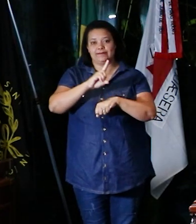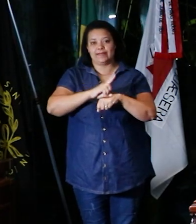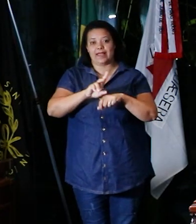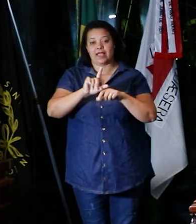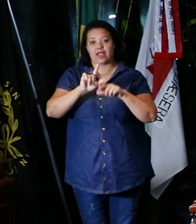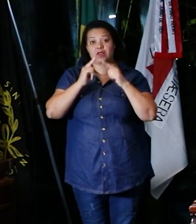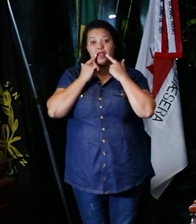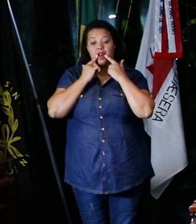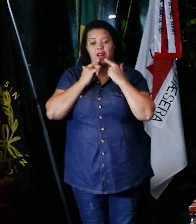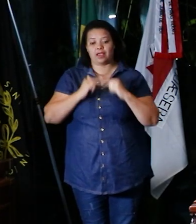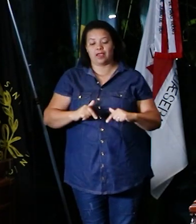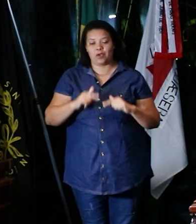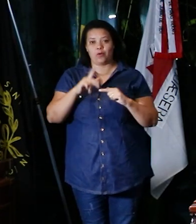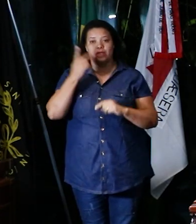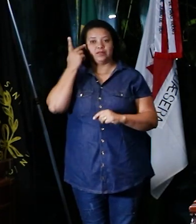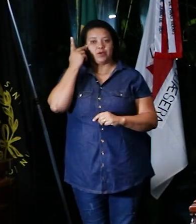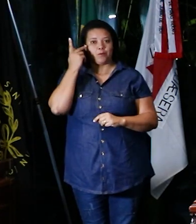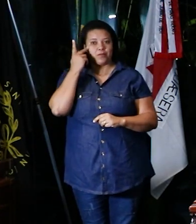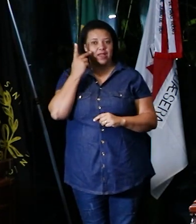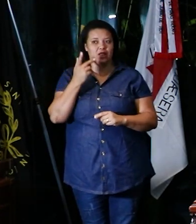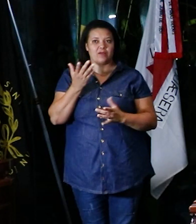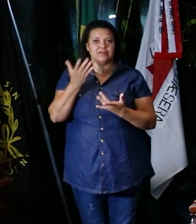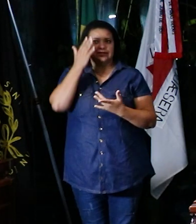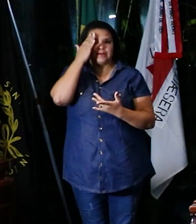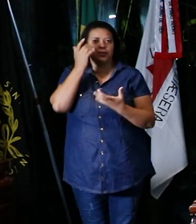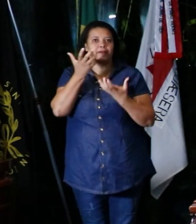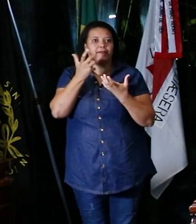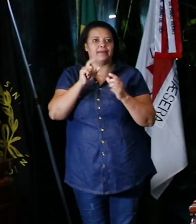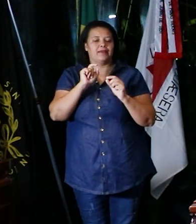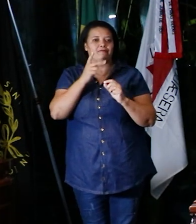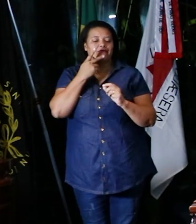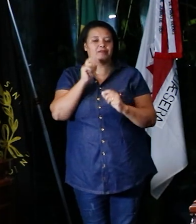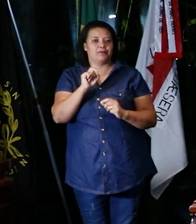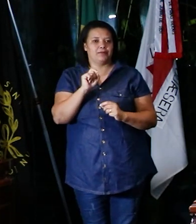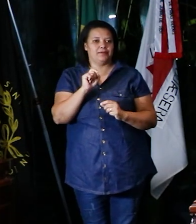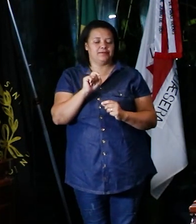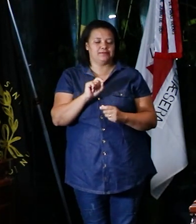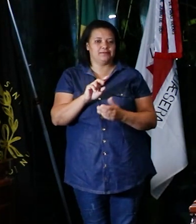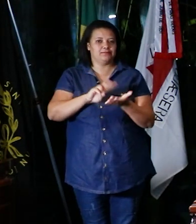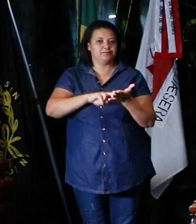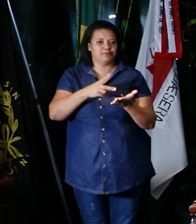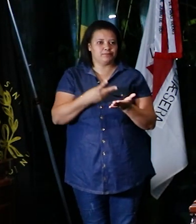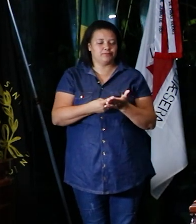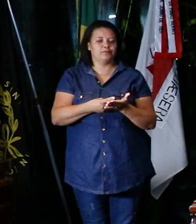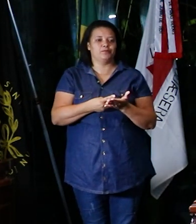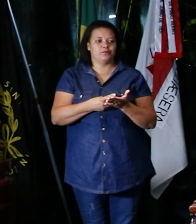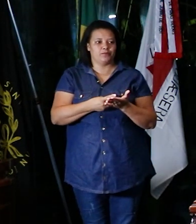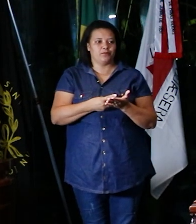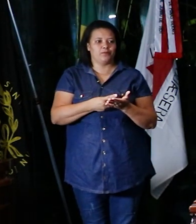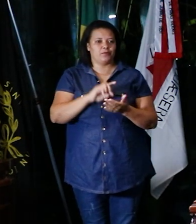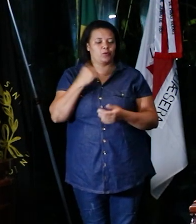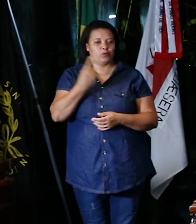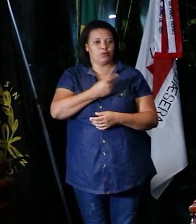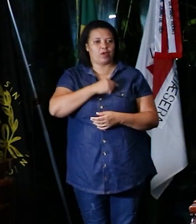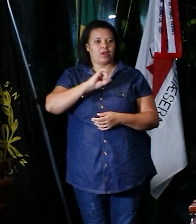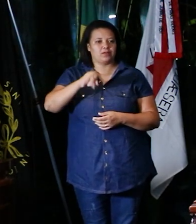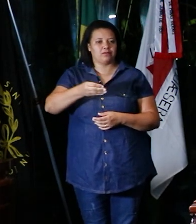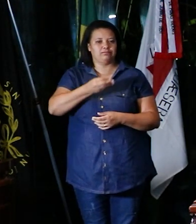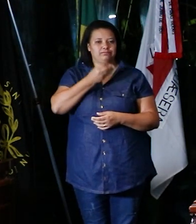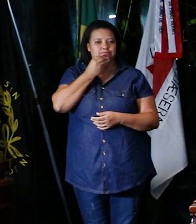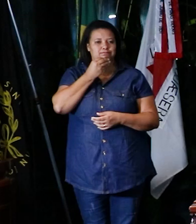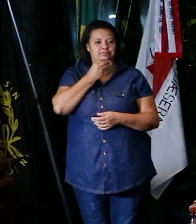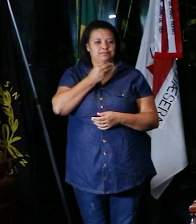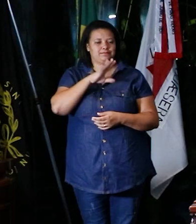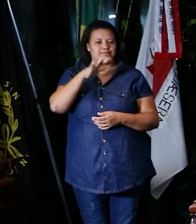para a gente entender o que esses caras querem dizer. Então, nós tivemos essa oportunidade de viajar